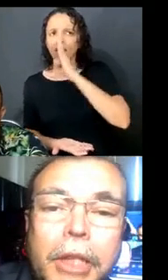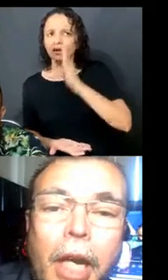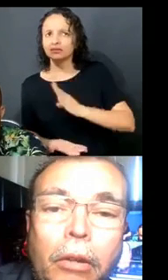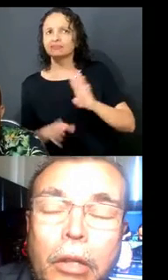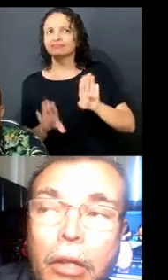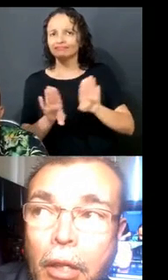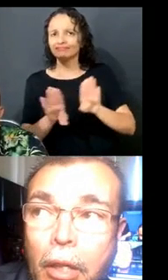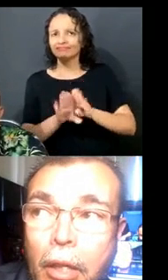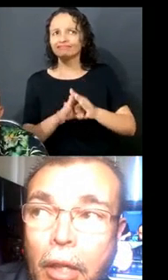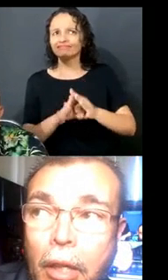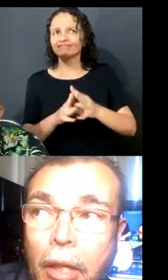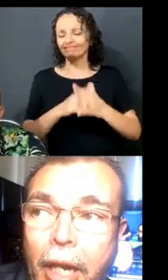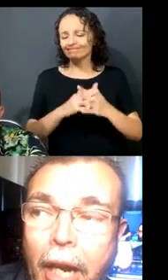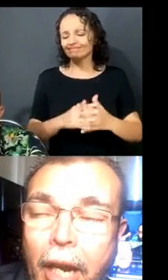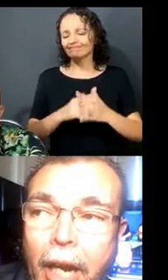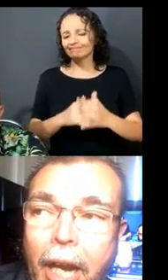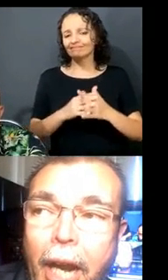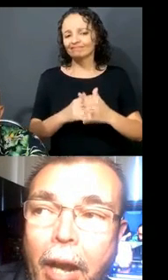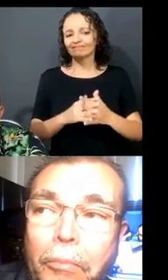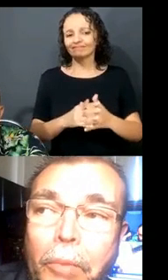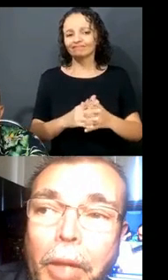o que isso tem a ver com o mundo digital?